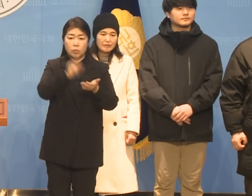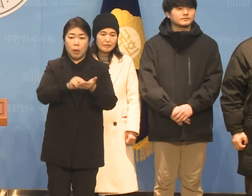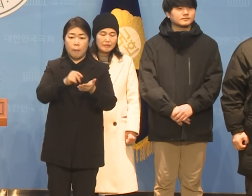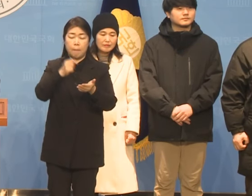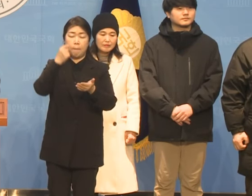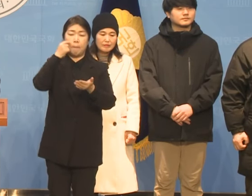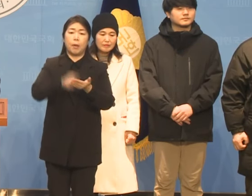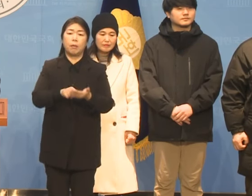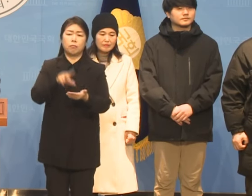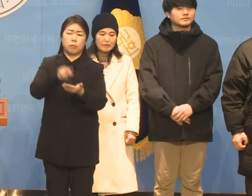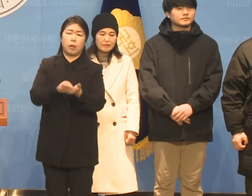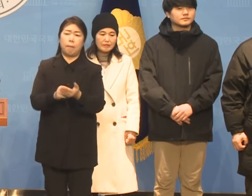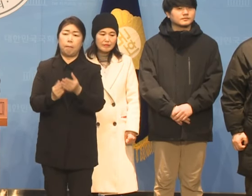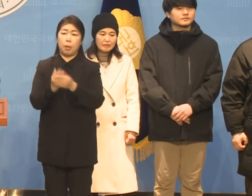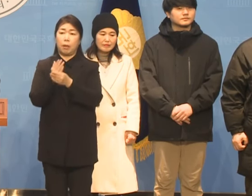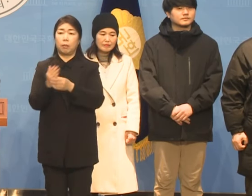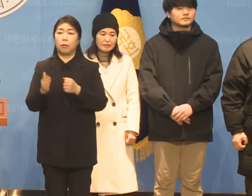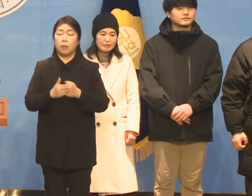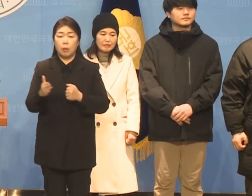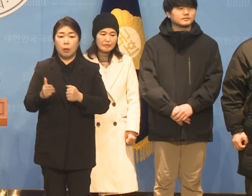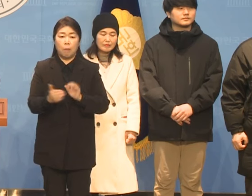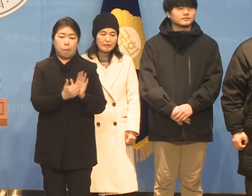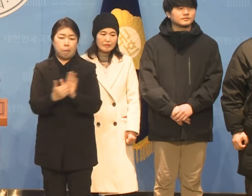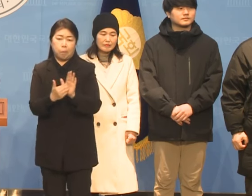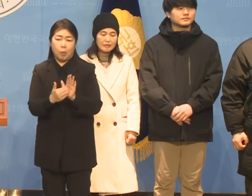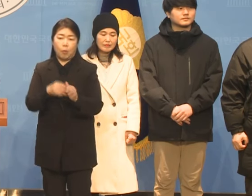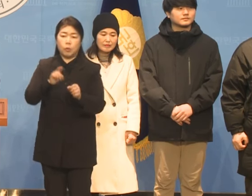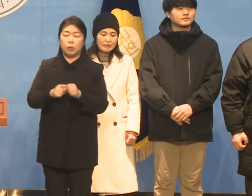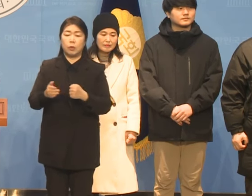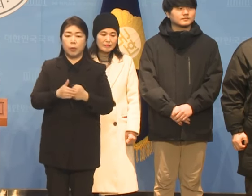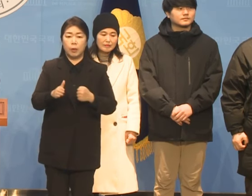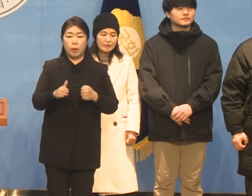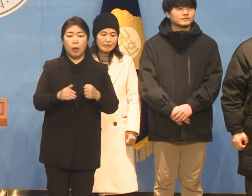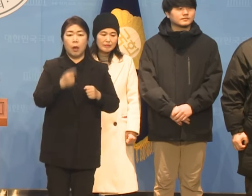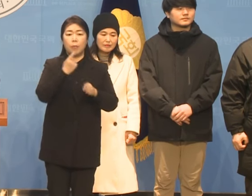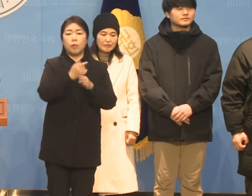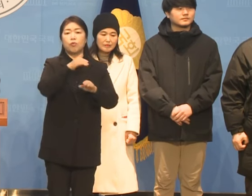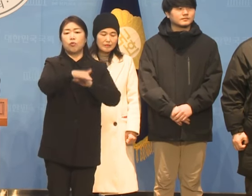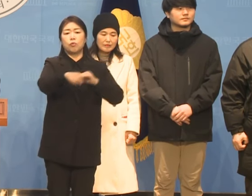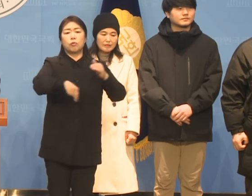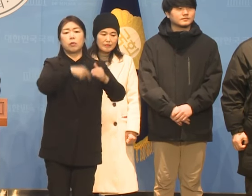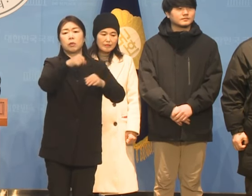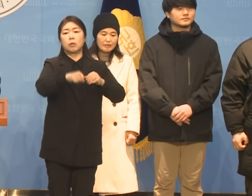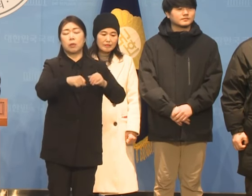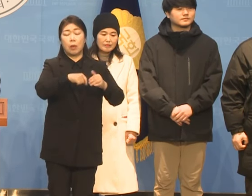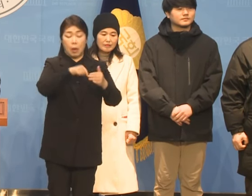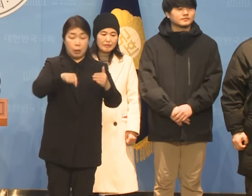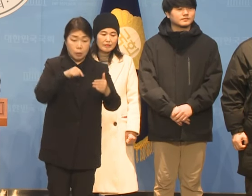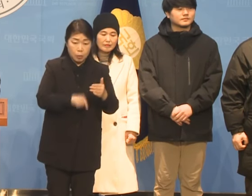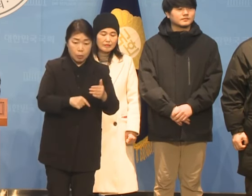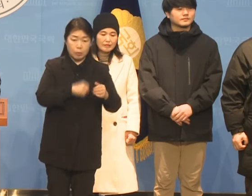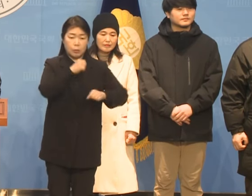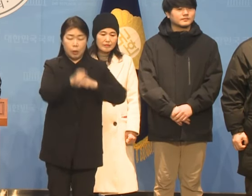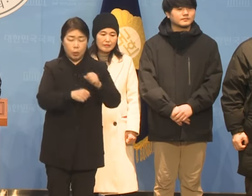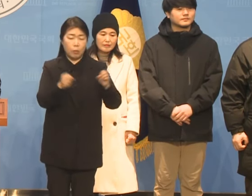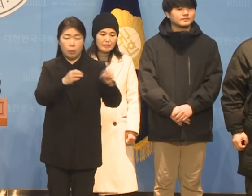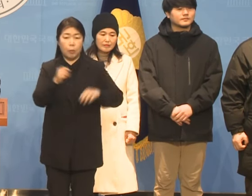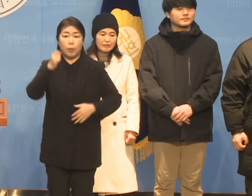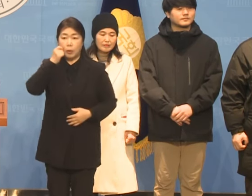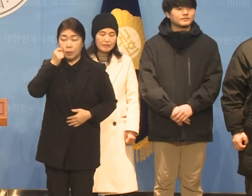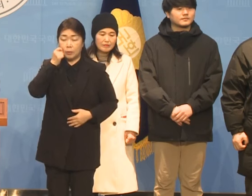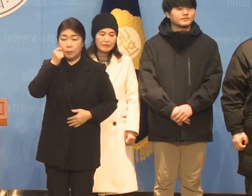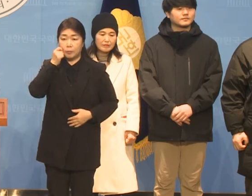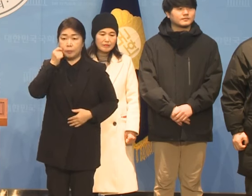정부의 독주와 국정 실패로 실패를 제대로 견제하지 못하고 개혁 과제에 대한